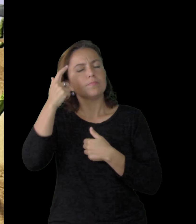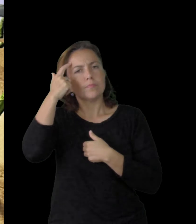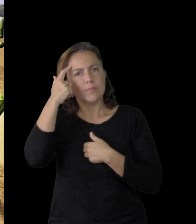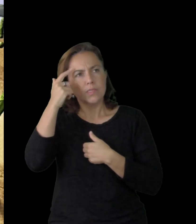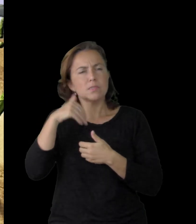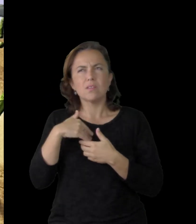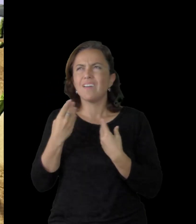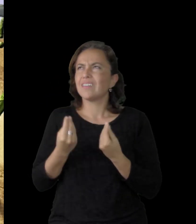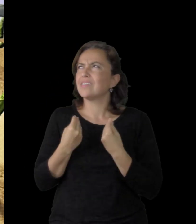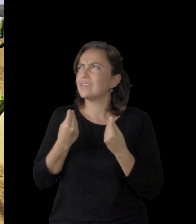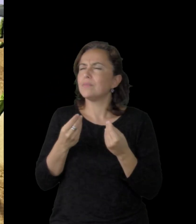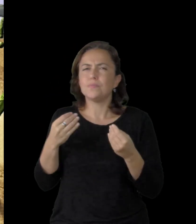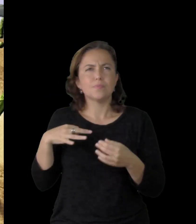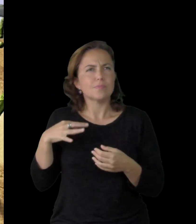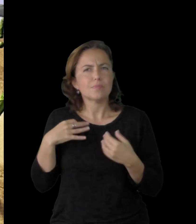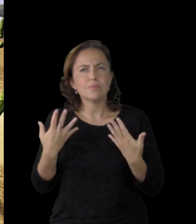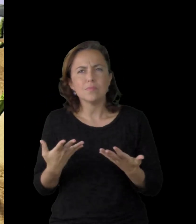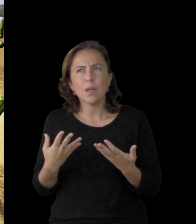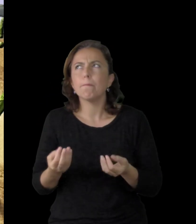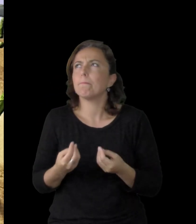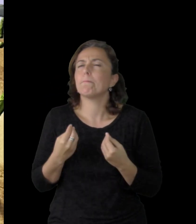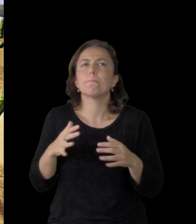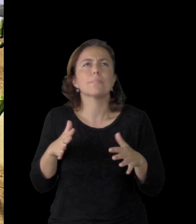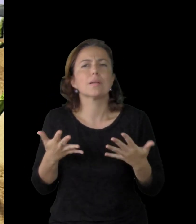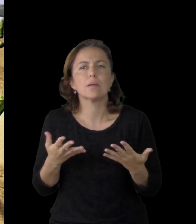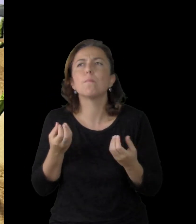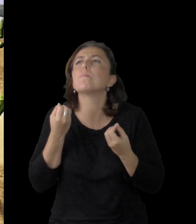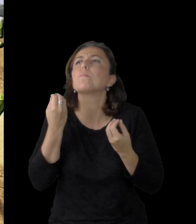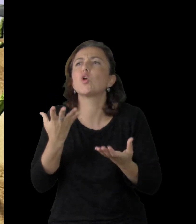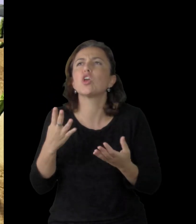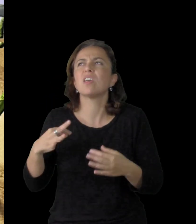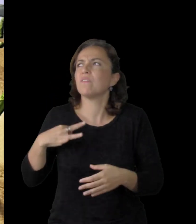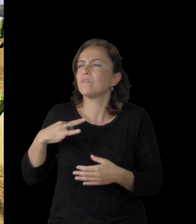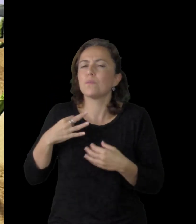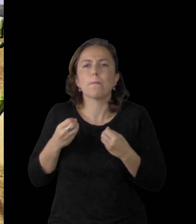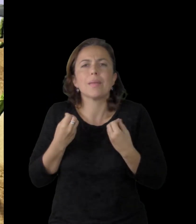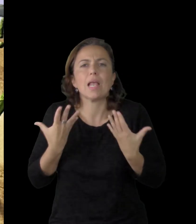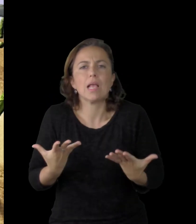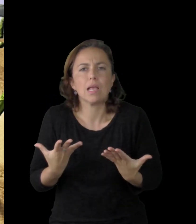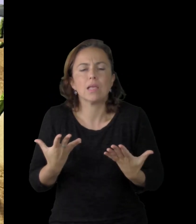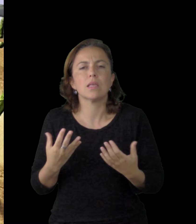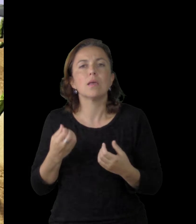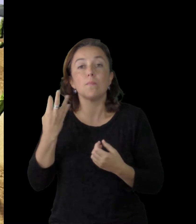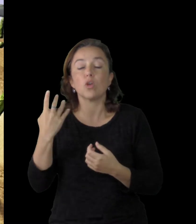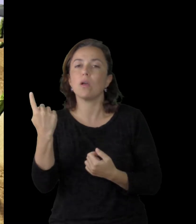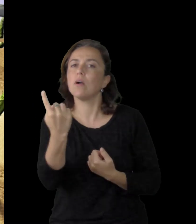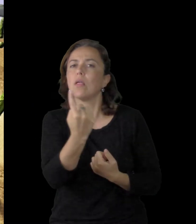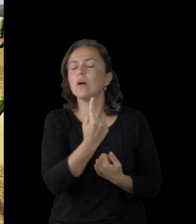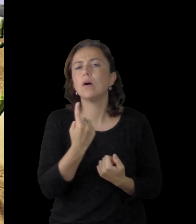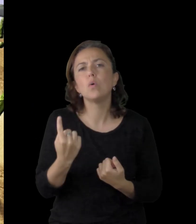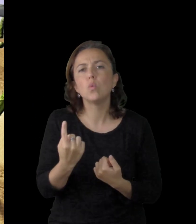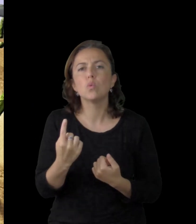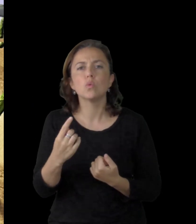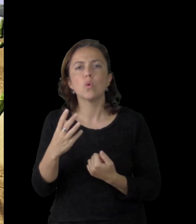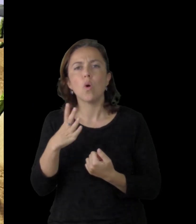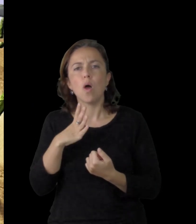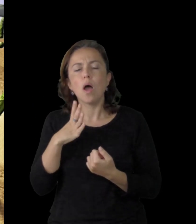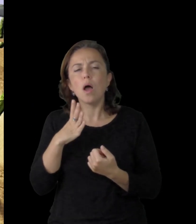esa pregunta sobre el para qué y el por qué vivir, porque cada uno de nosotros tenemos dentro de esta